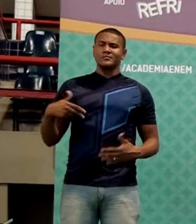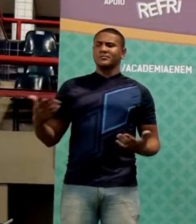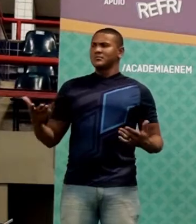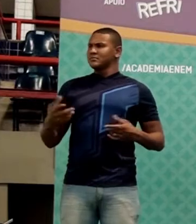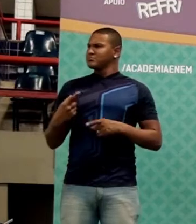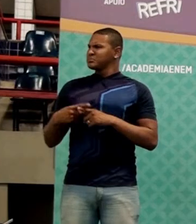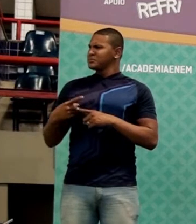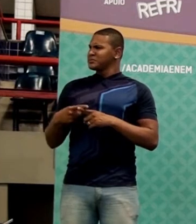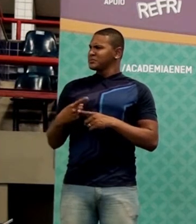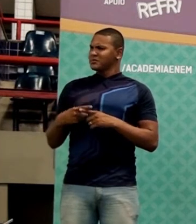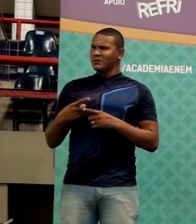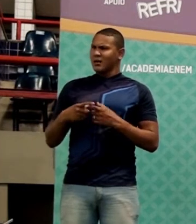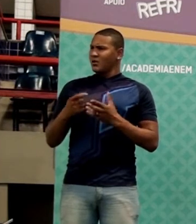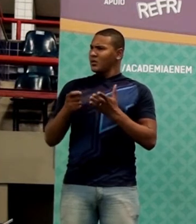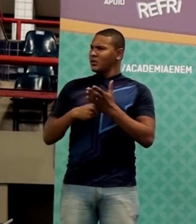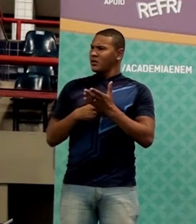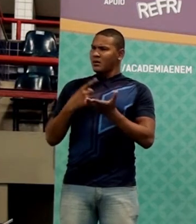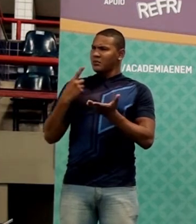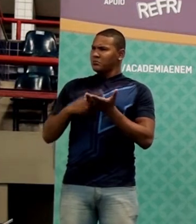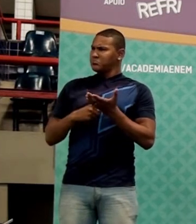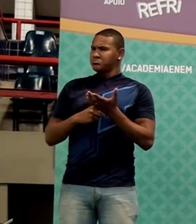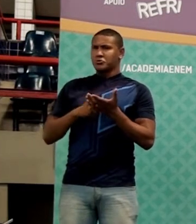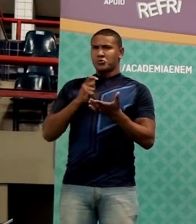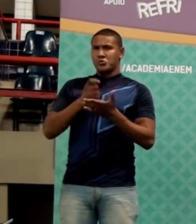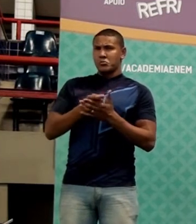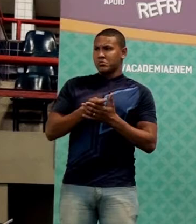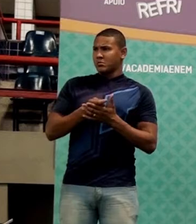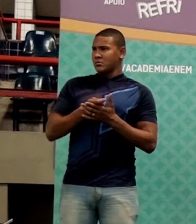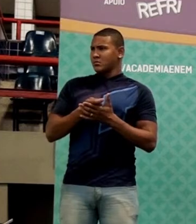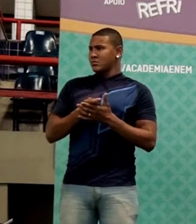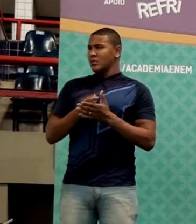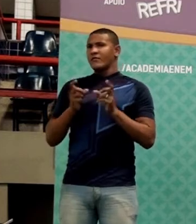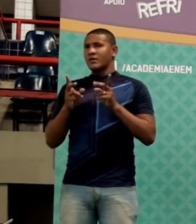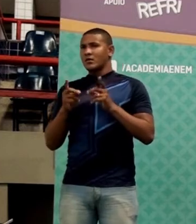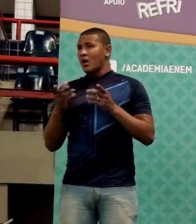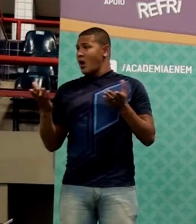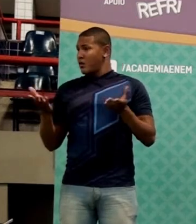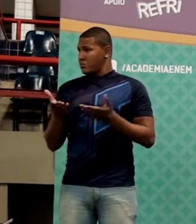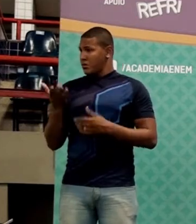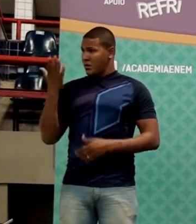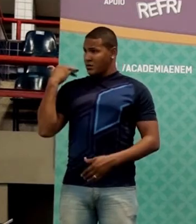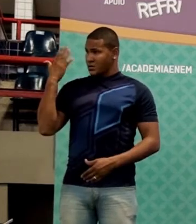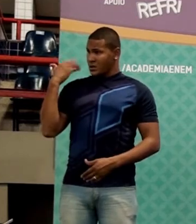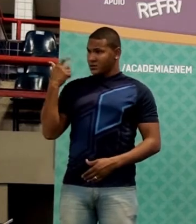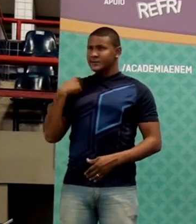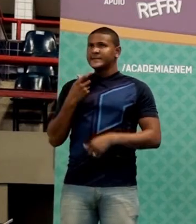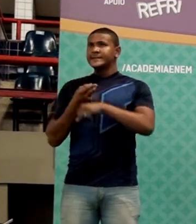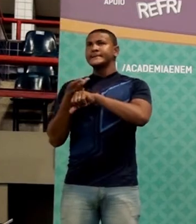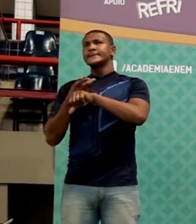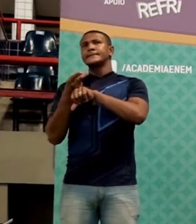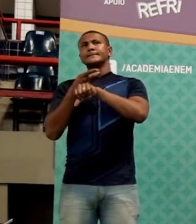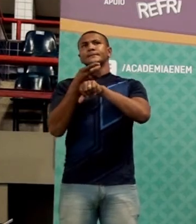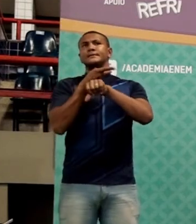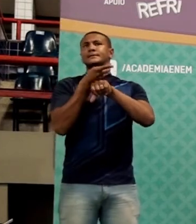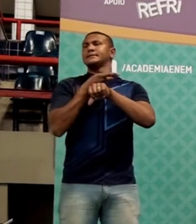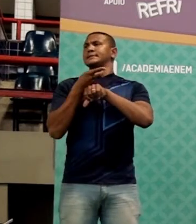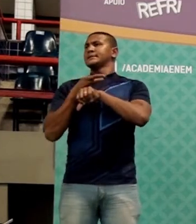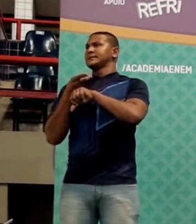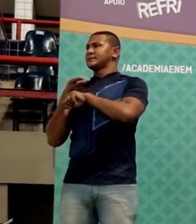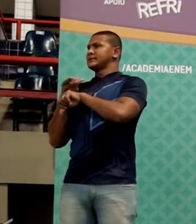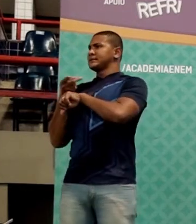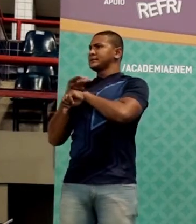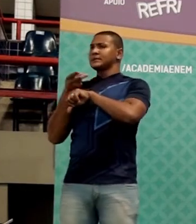de compra e venda dificulta? Porque antes o homem tinha que procurar um lugar para morar e construir um lugar para